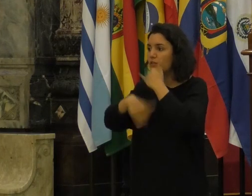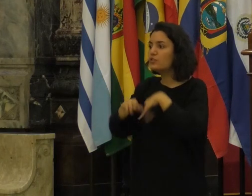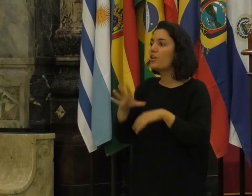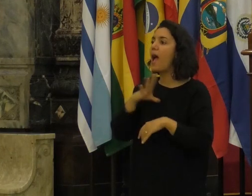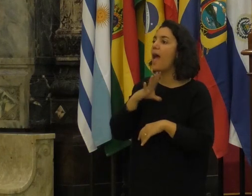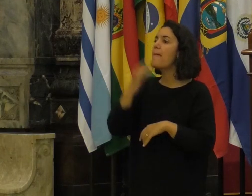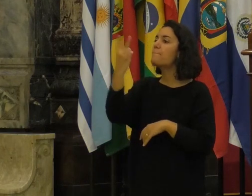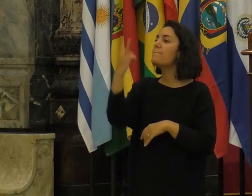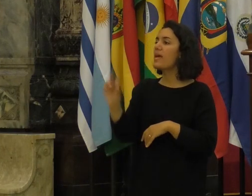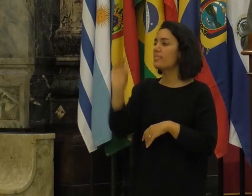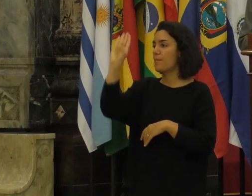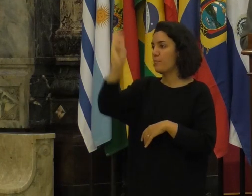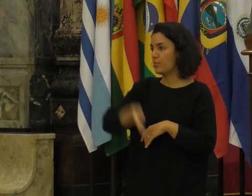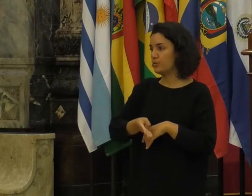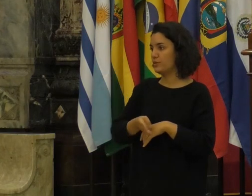el 20%.